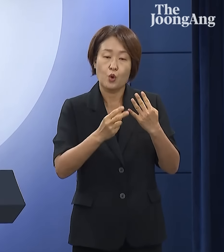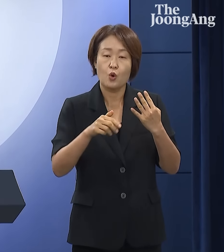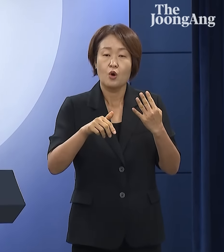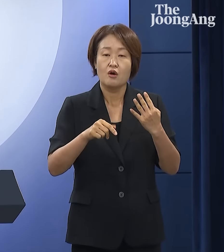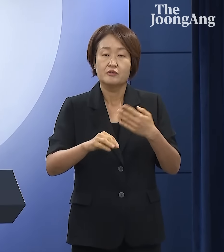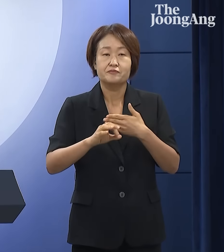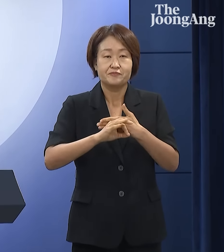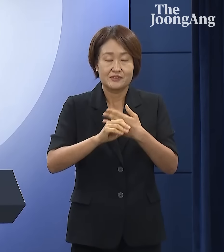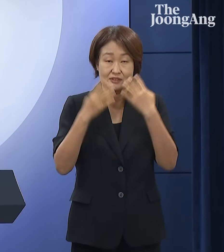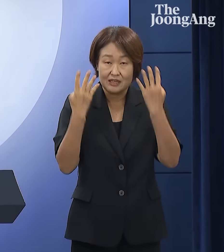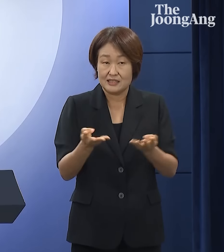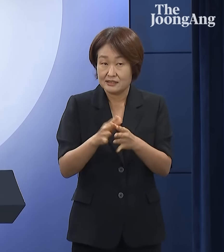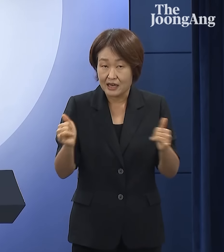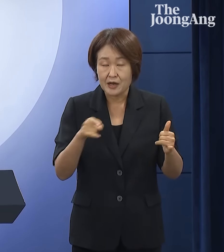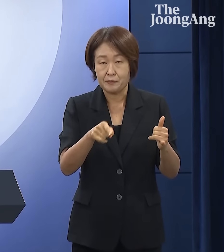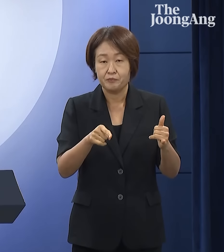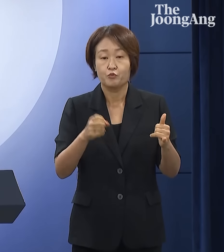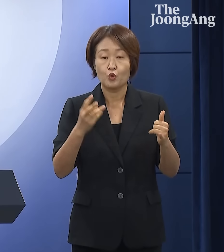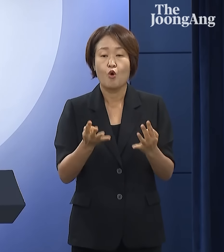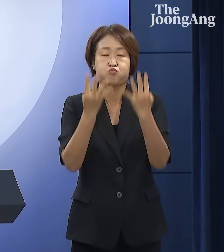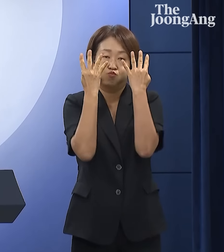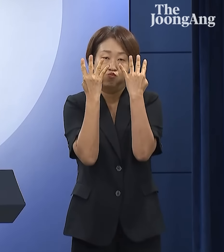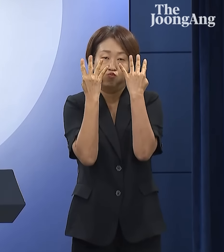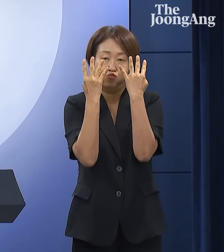중 일정 형기 이상을 복역한